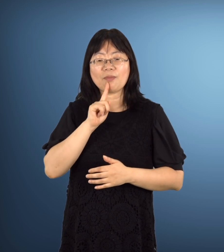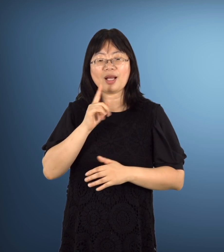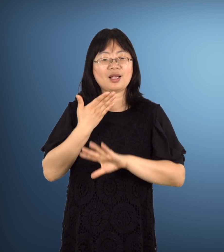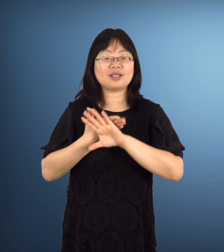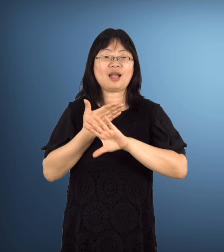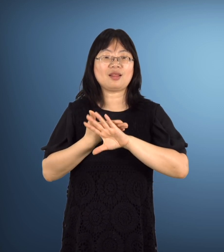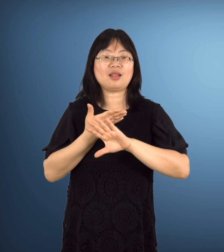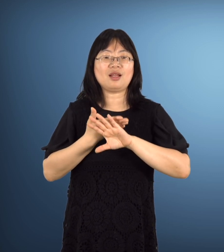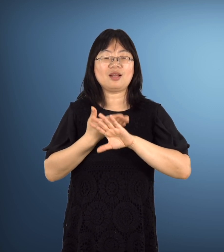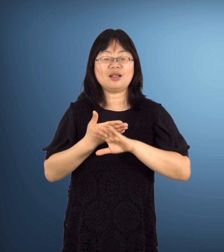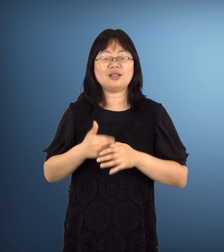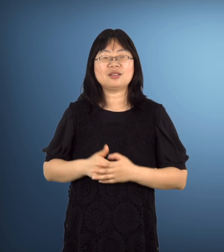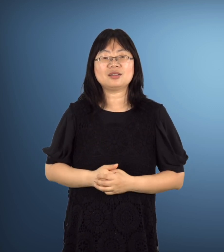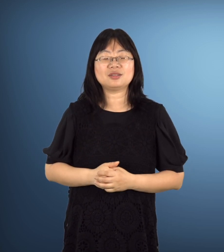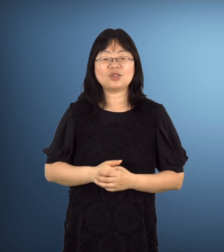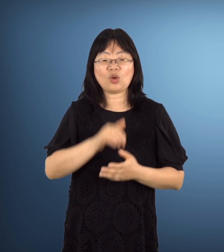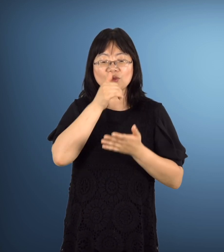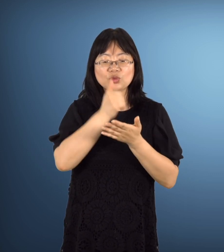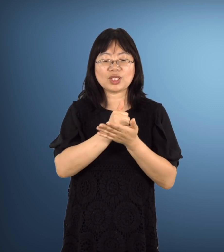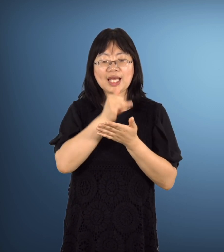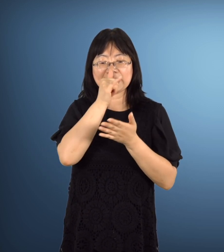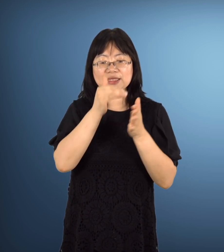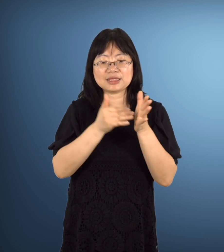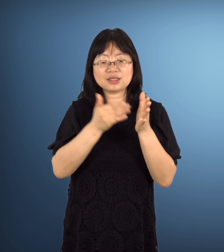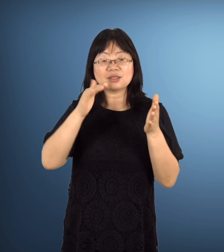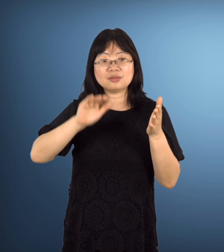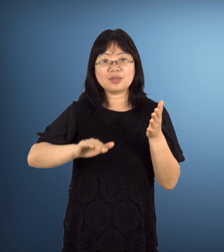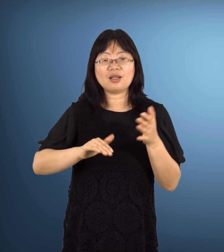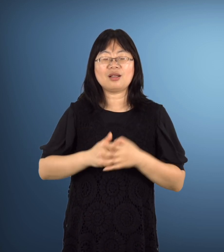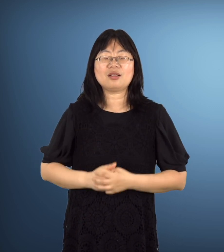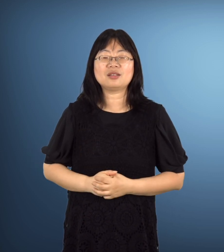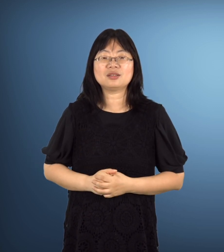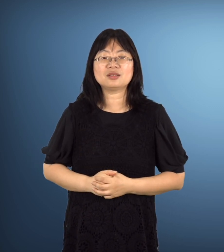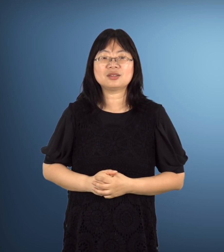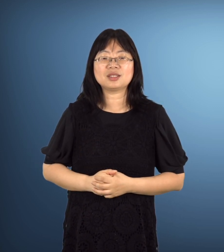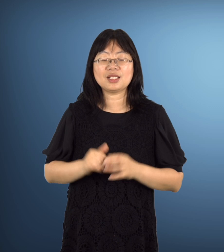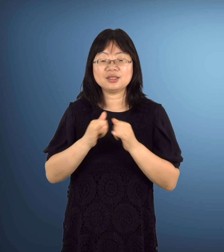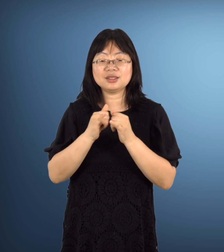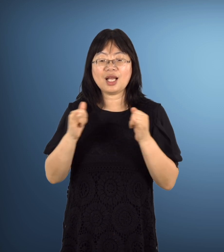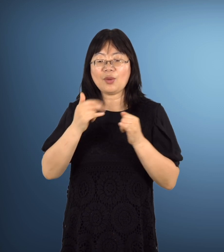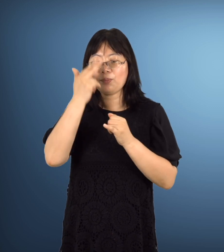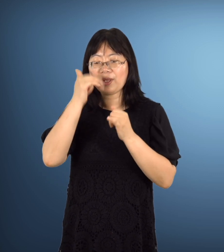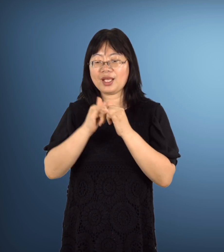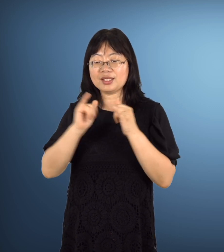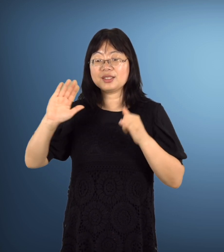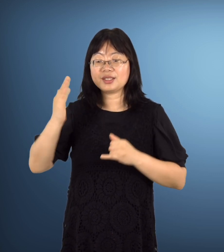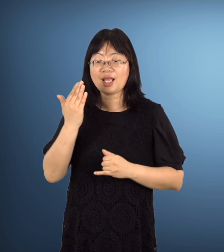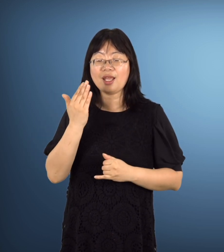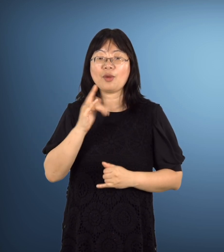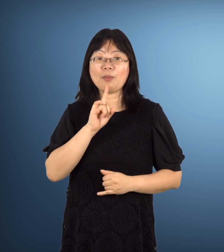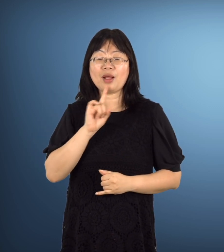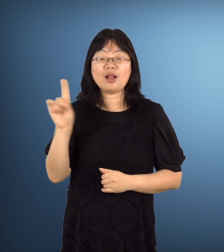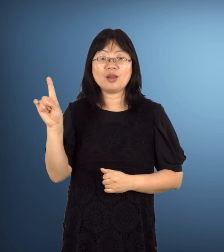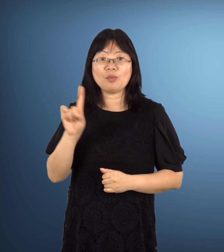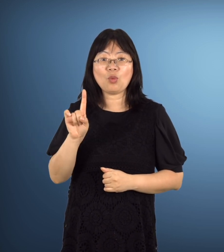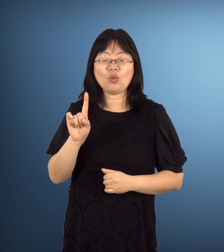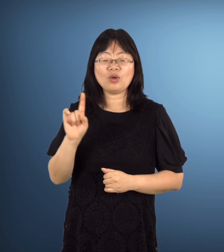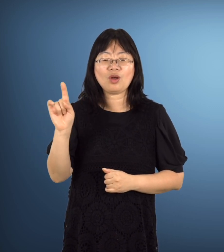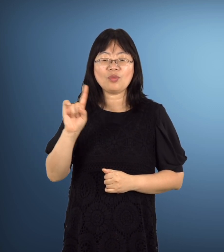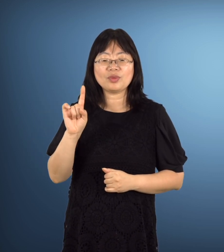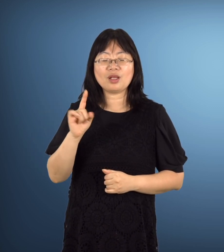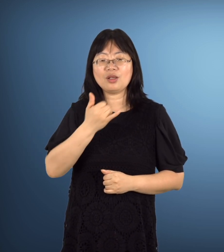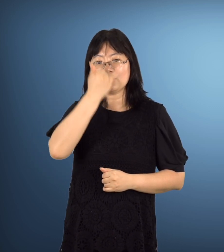게 아니란 말이에요. 그 죄는 있지만 이 사람이 맹인된 것이